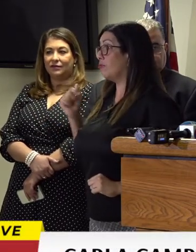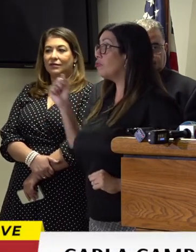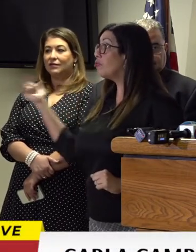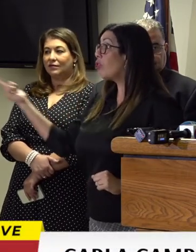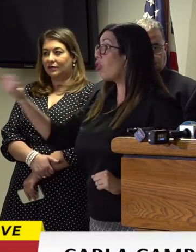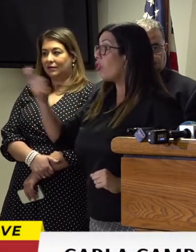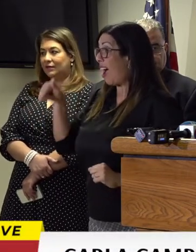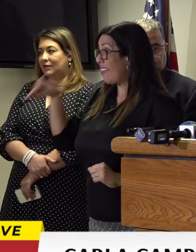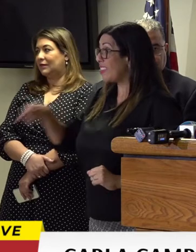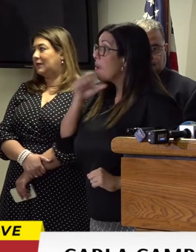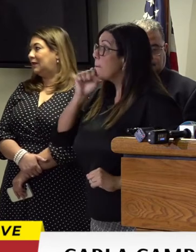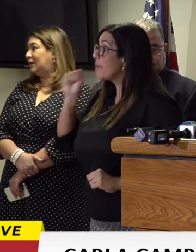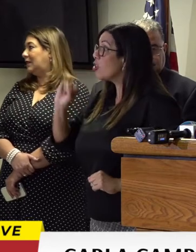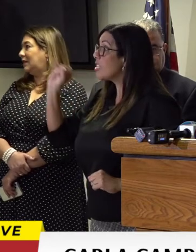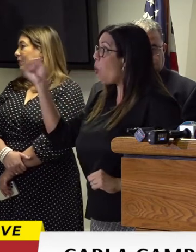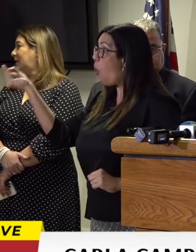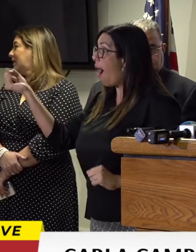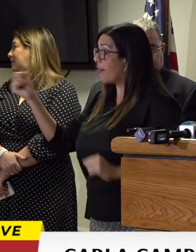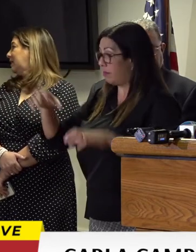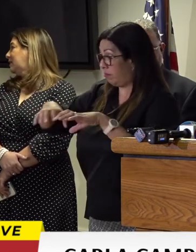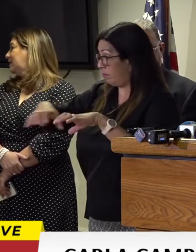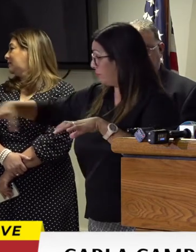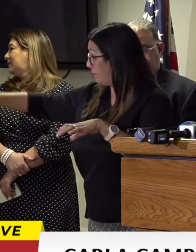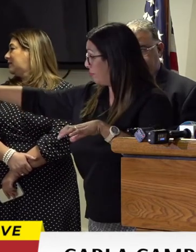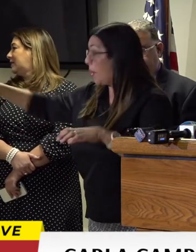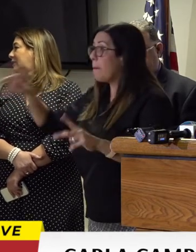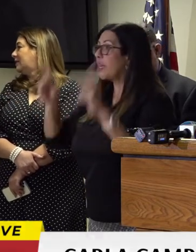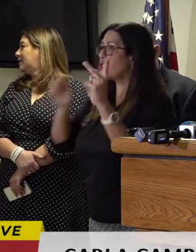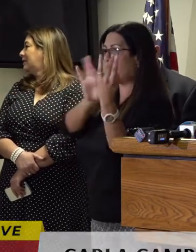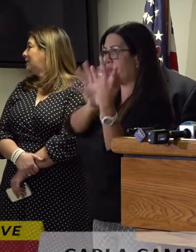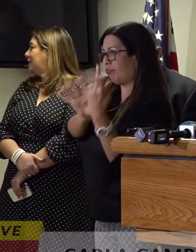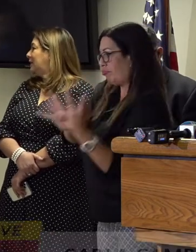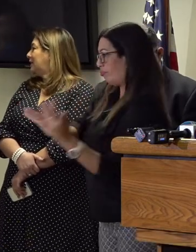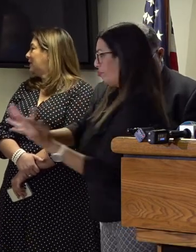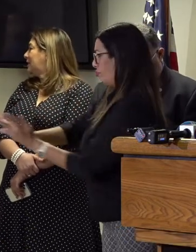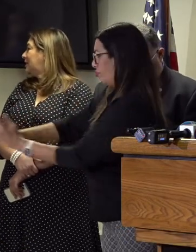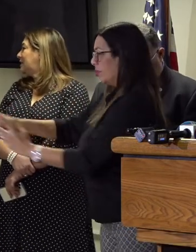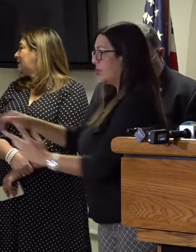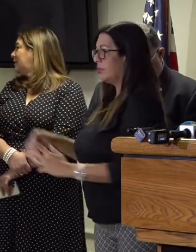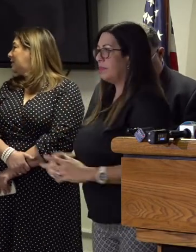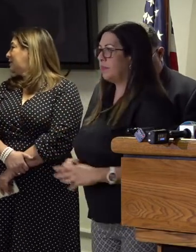esos comerciantes en el viejo San Juan, son todas esas personas en el